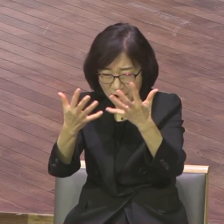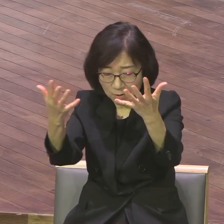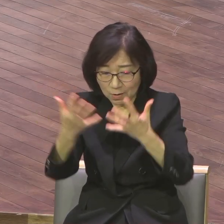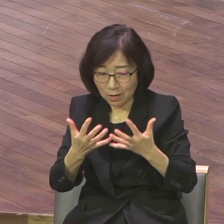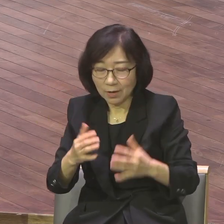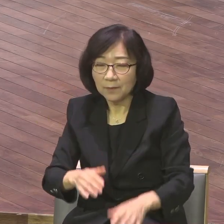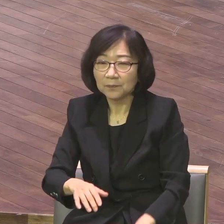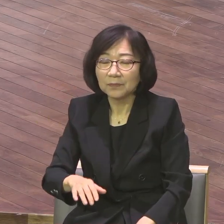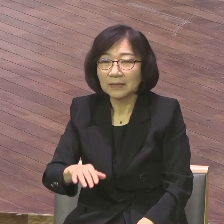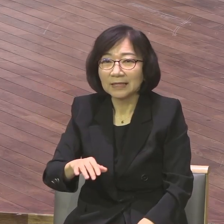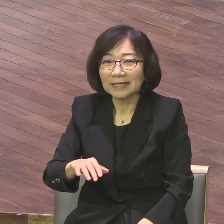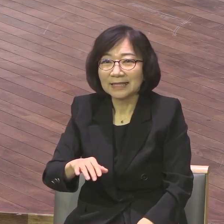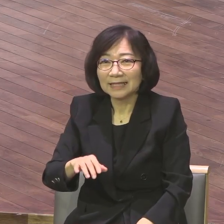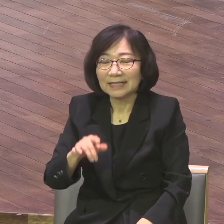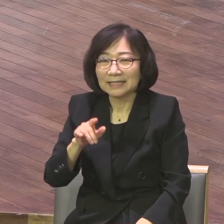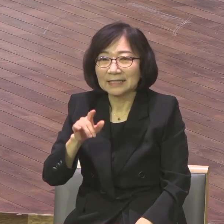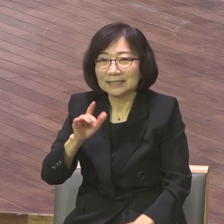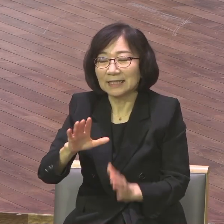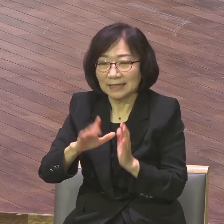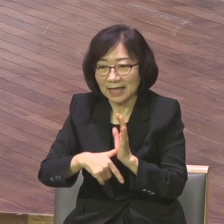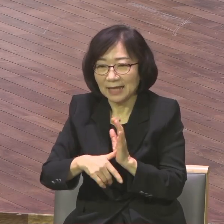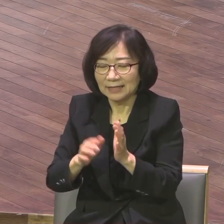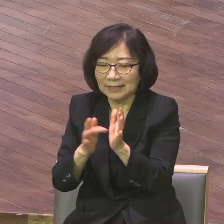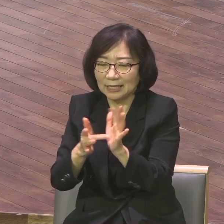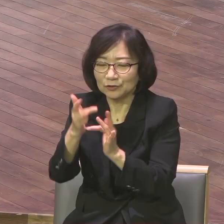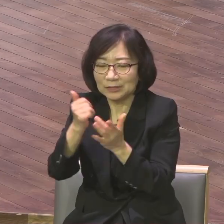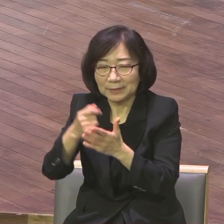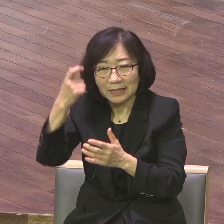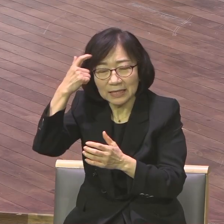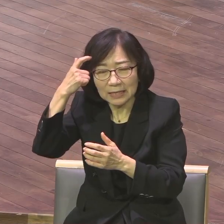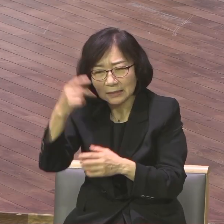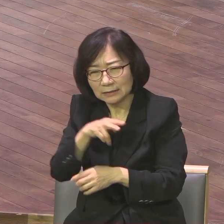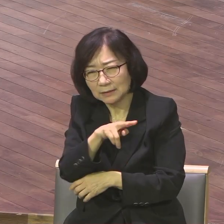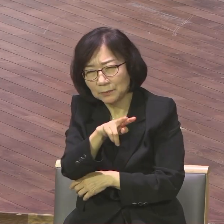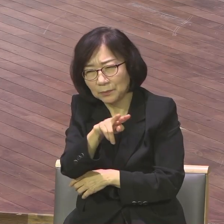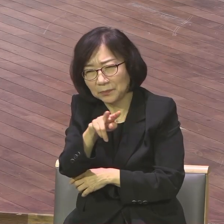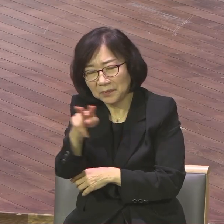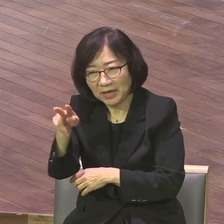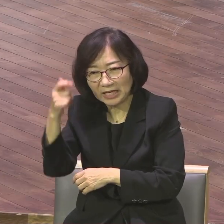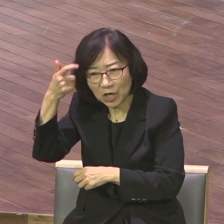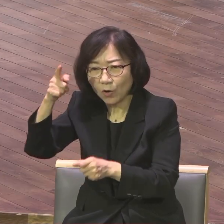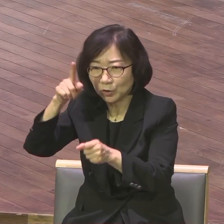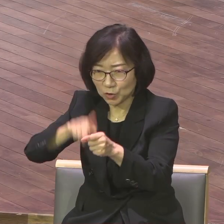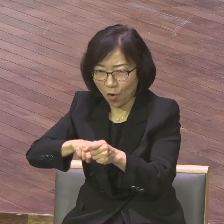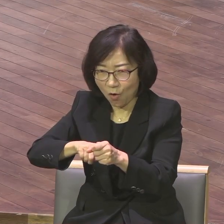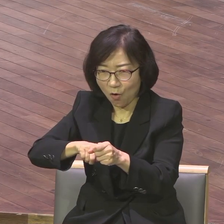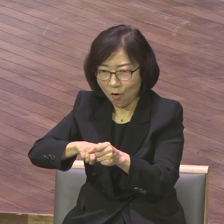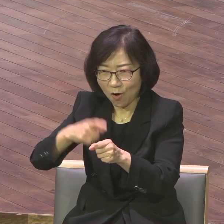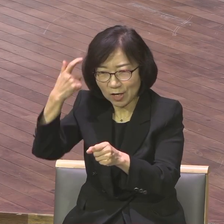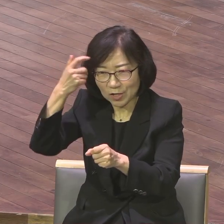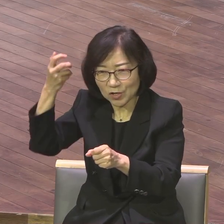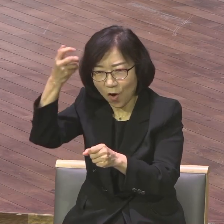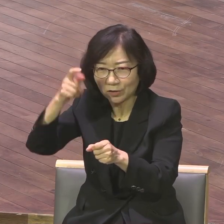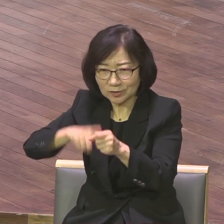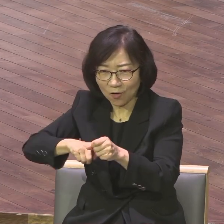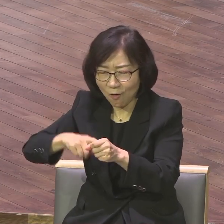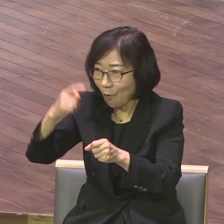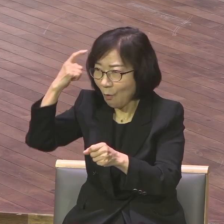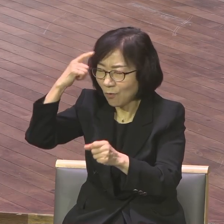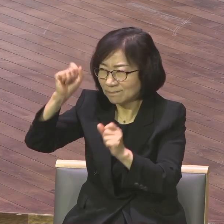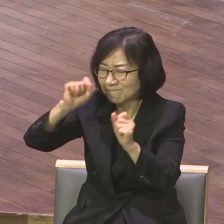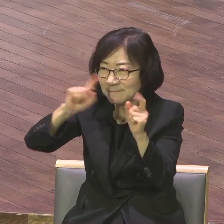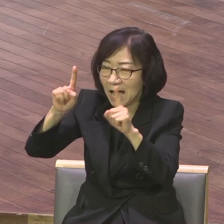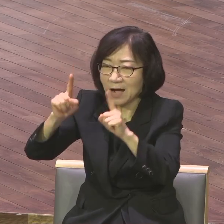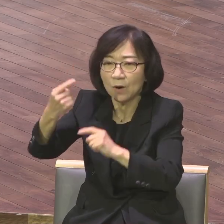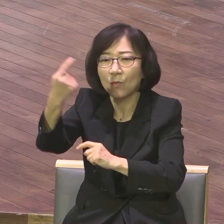오병이어의 표적이 담긴 영적 의미를 깨닫고 온 것이 아니라 이들은 단순히 떡을 먹고